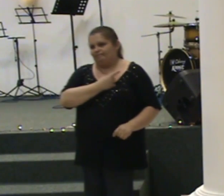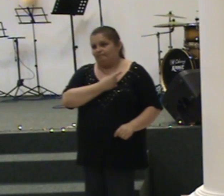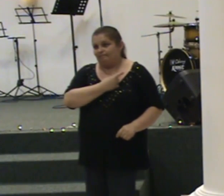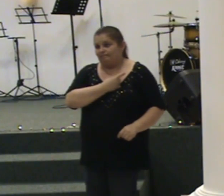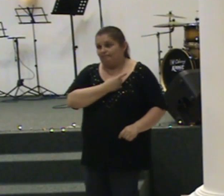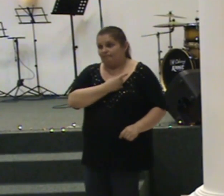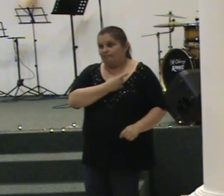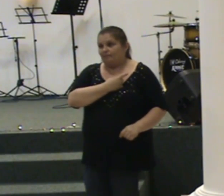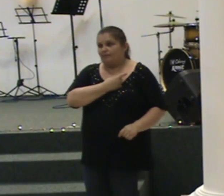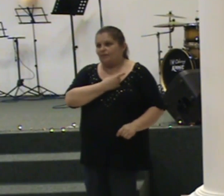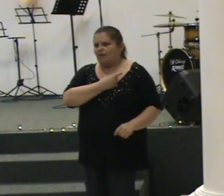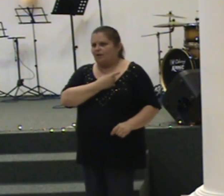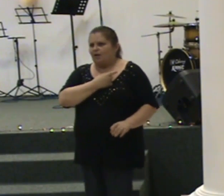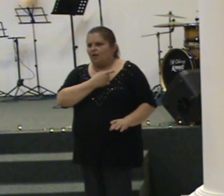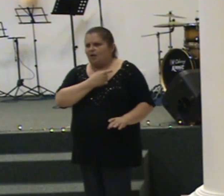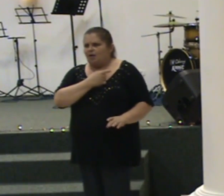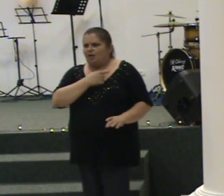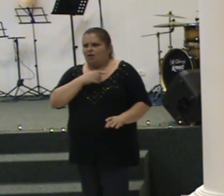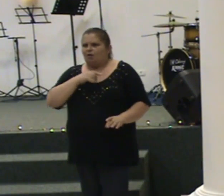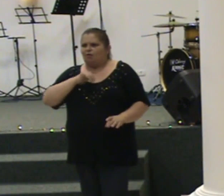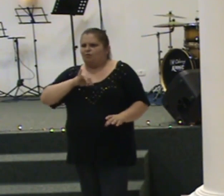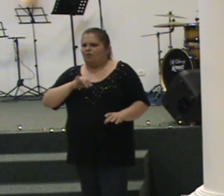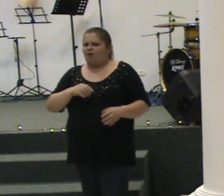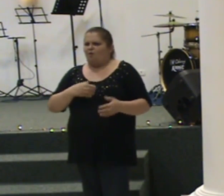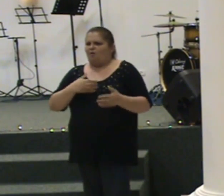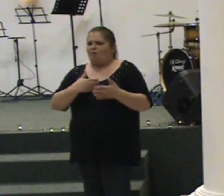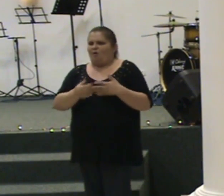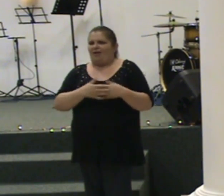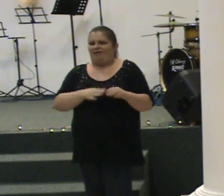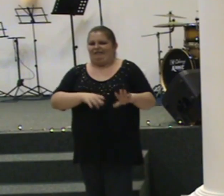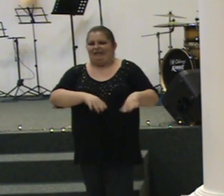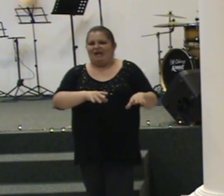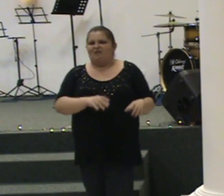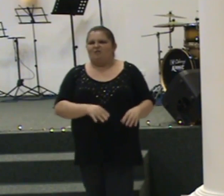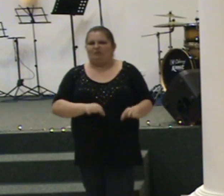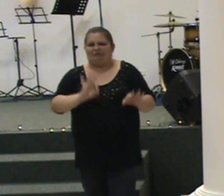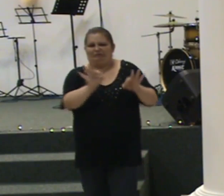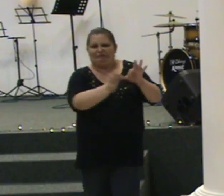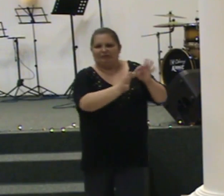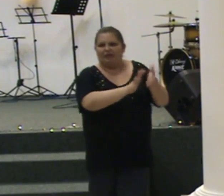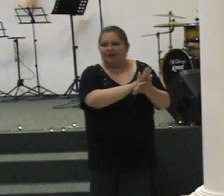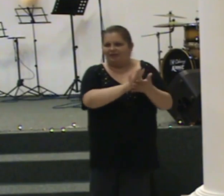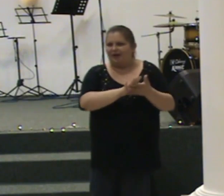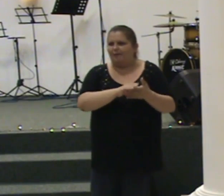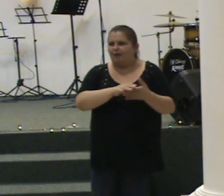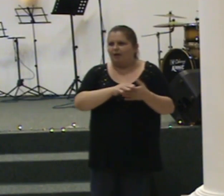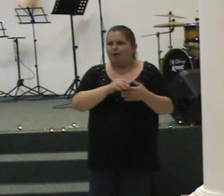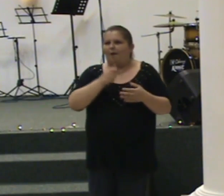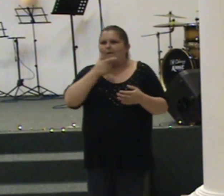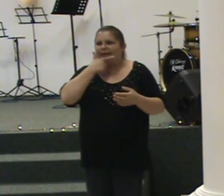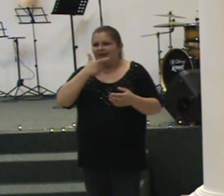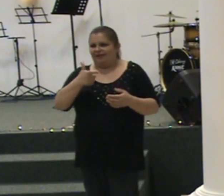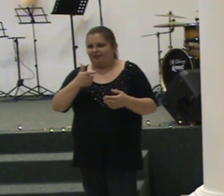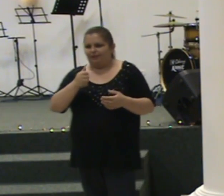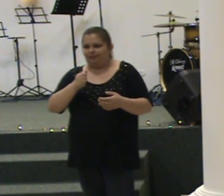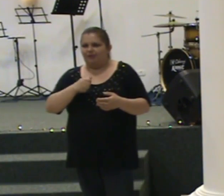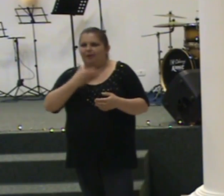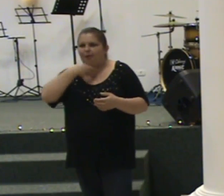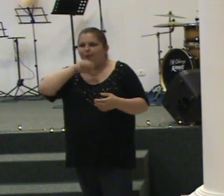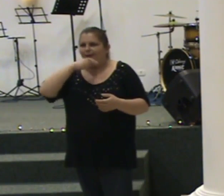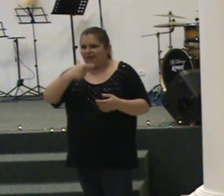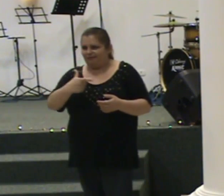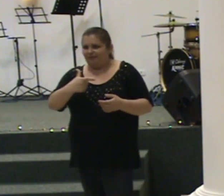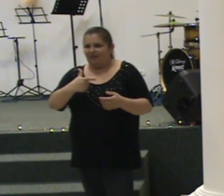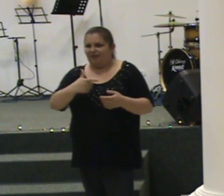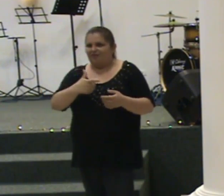padrasto. Ele não ia colocar Jesus na mão de qualquer padrasto. Ele falou assim, não, eu quero um pai,